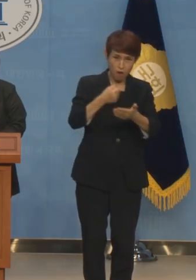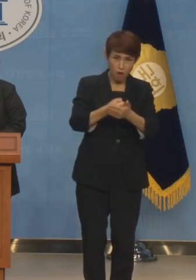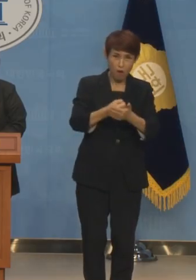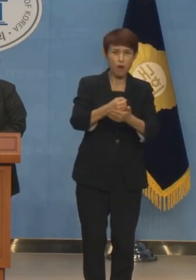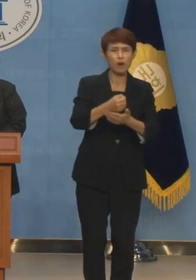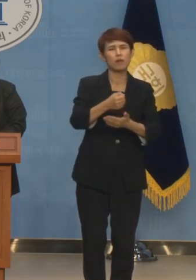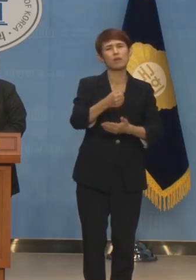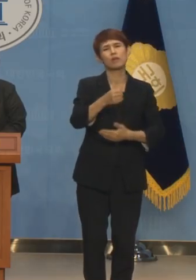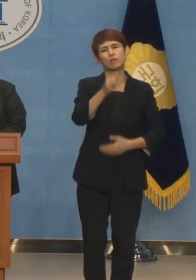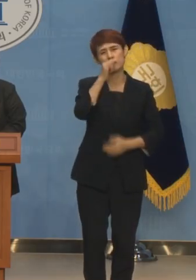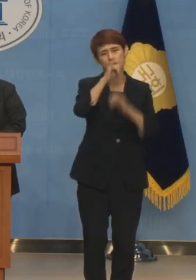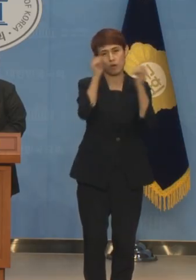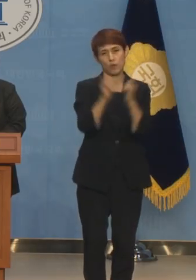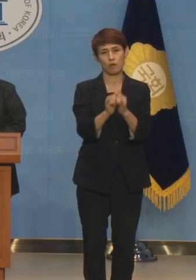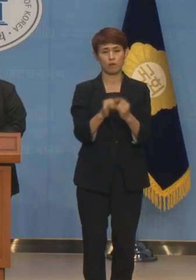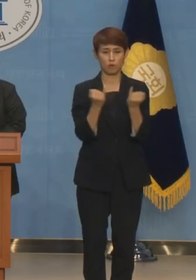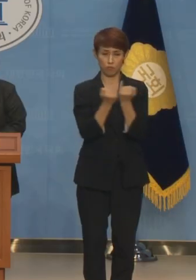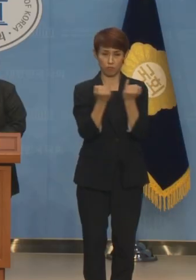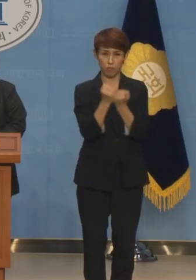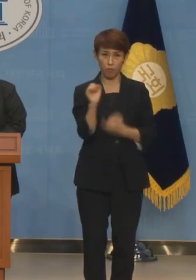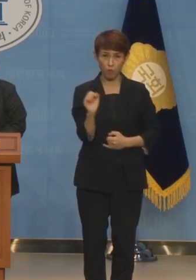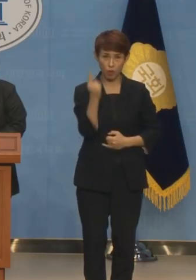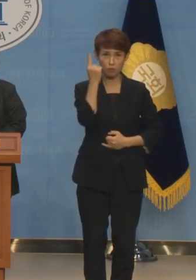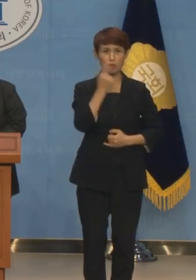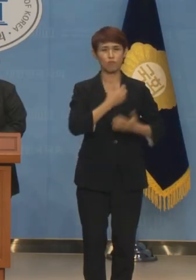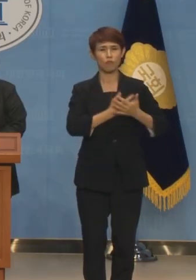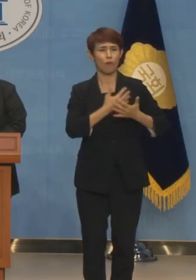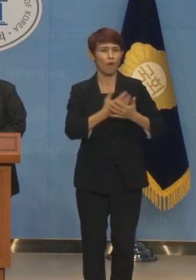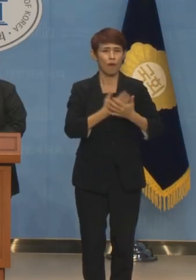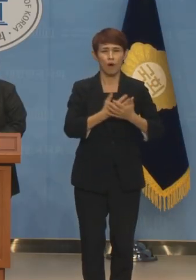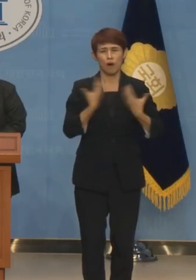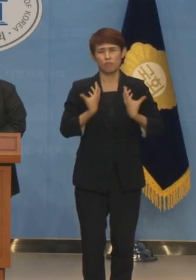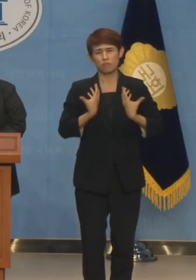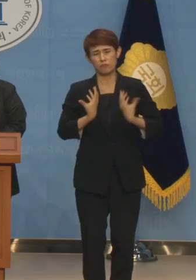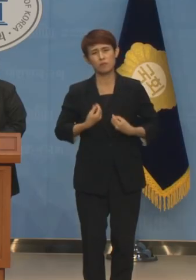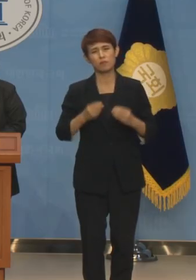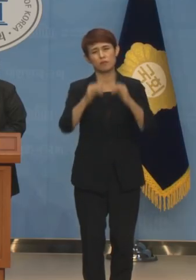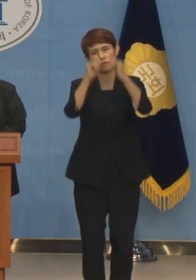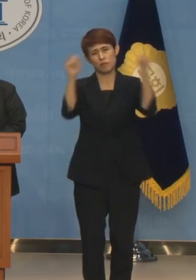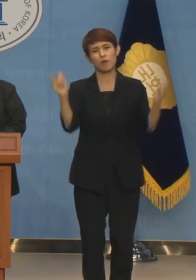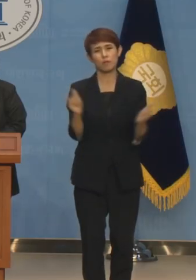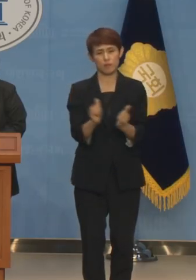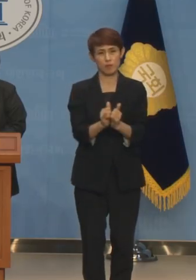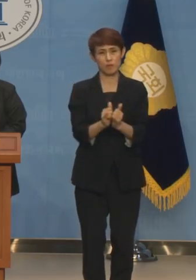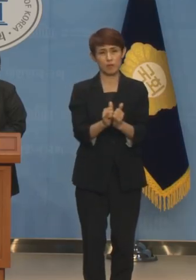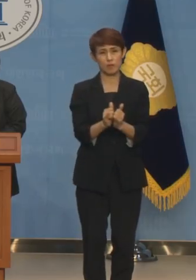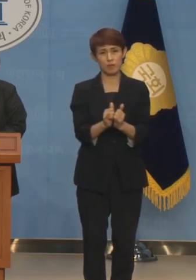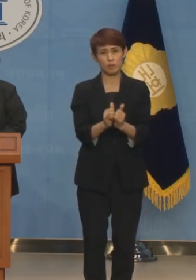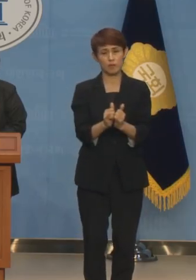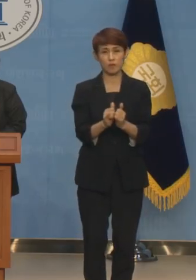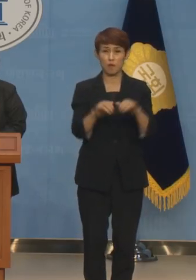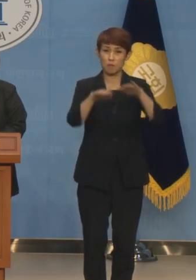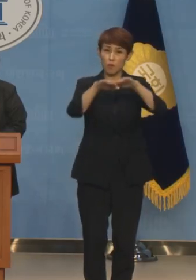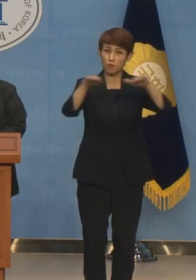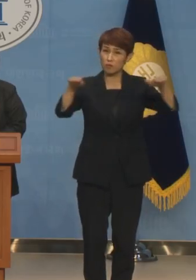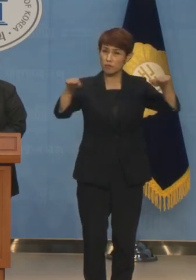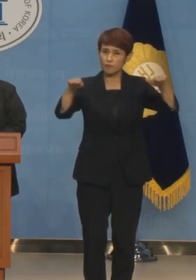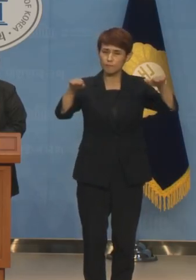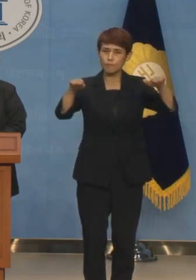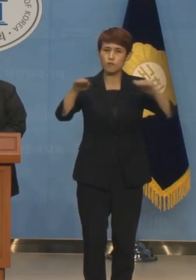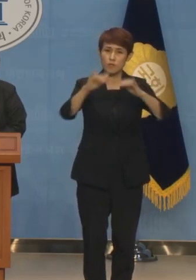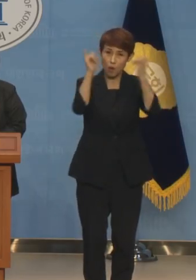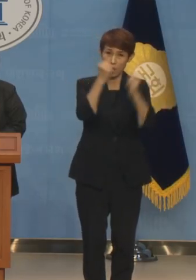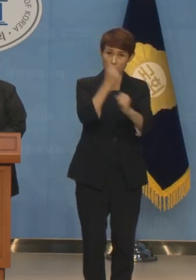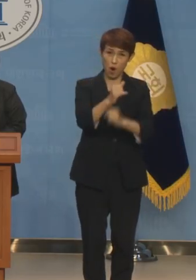사회, 여성이라는 이유만으로 불안과 좌절감을 느끼고 살아야 하는 사회를 평등사회로 바꾸는